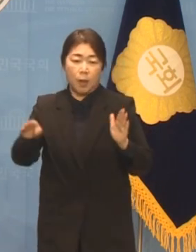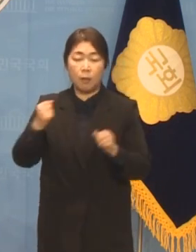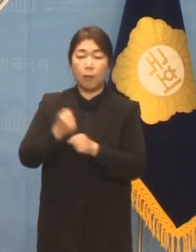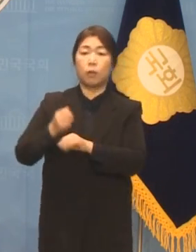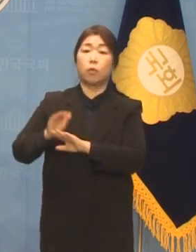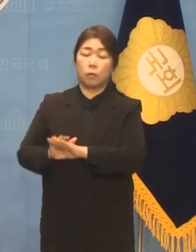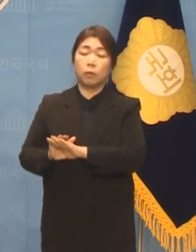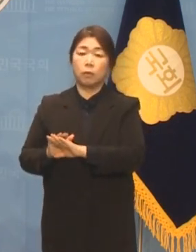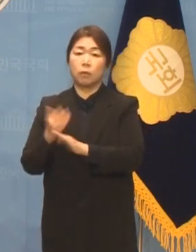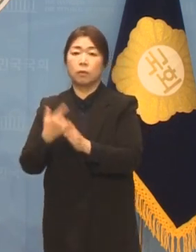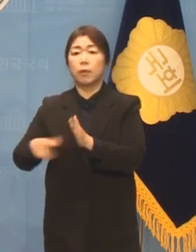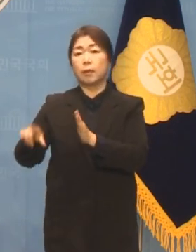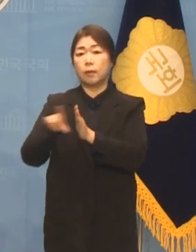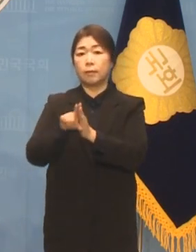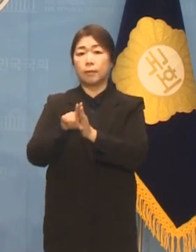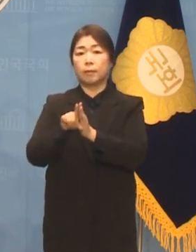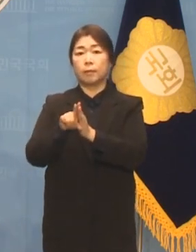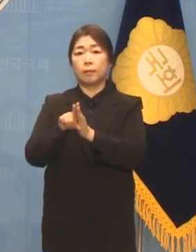있도록